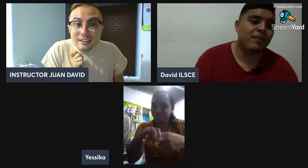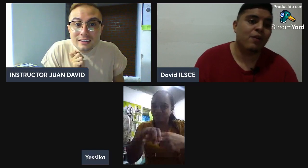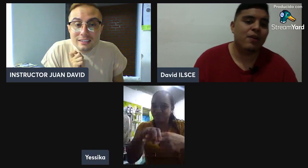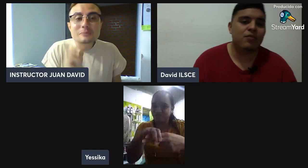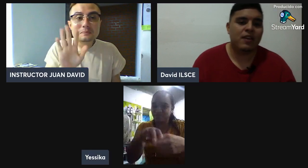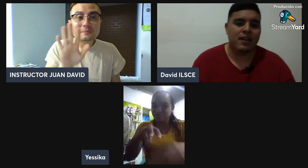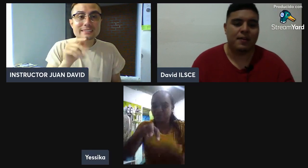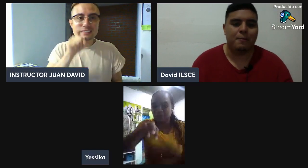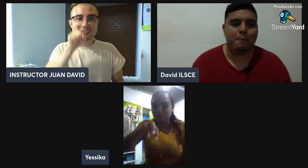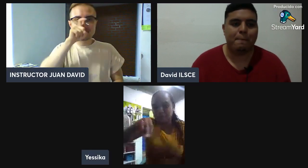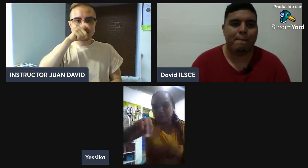a aconsejar